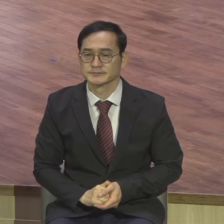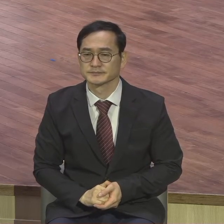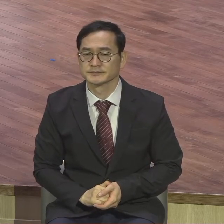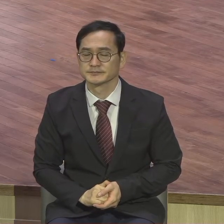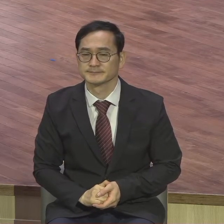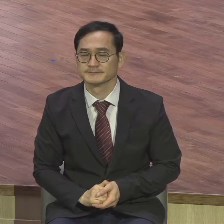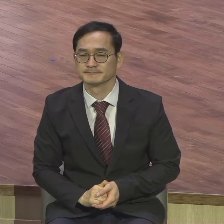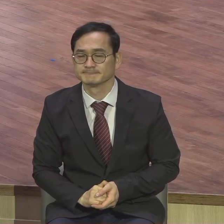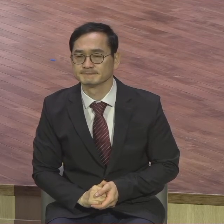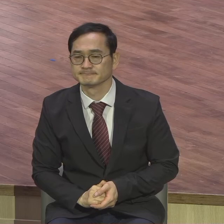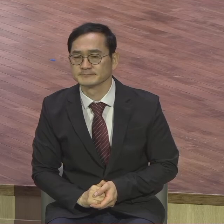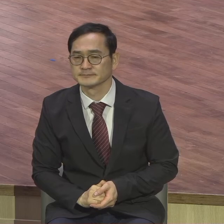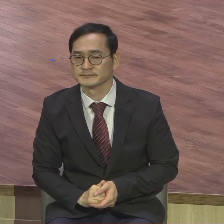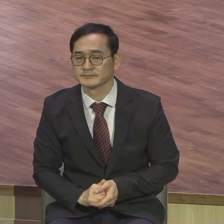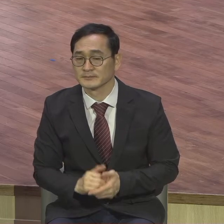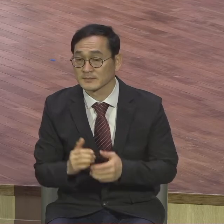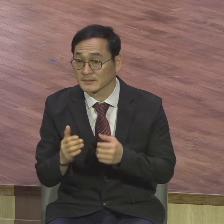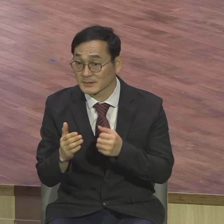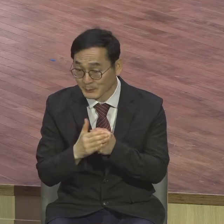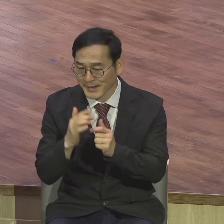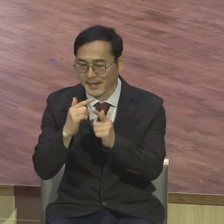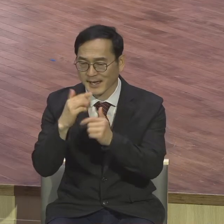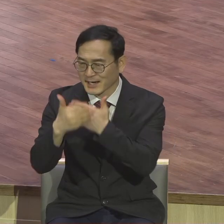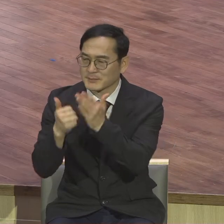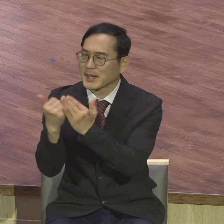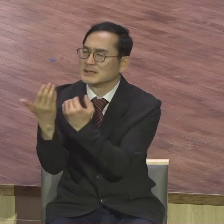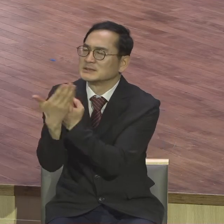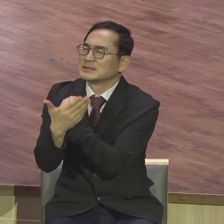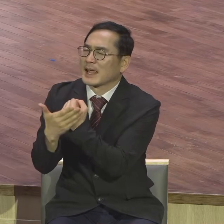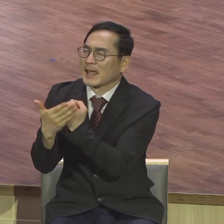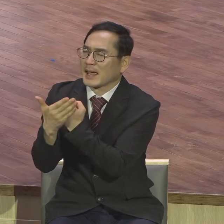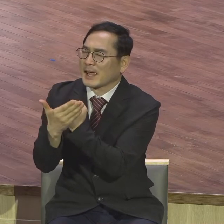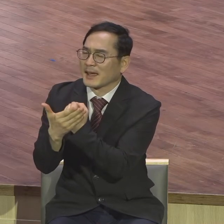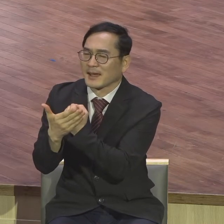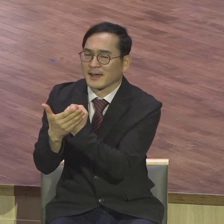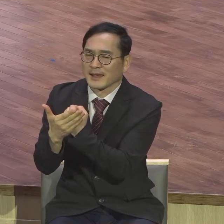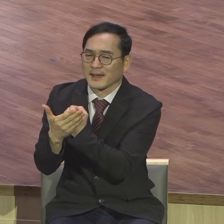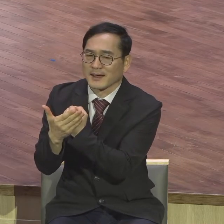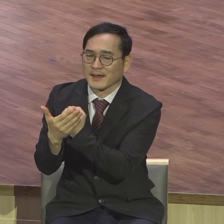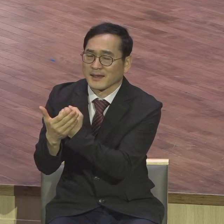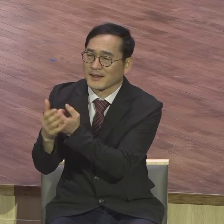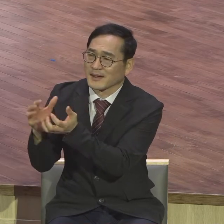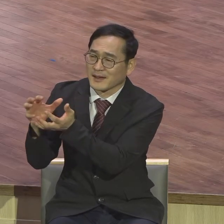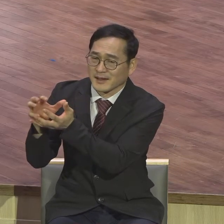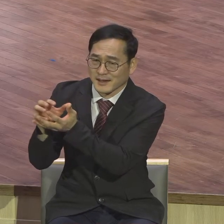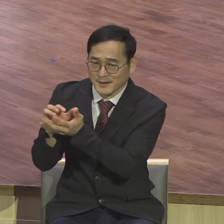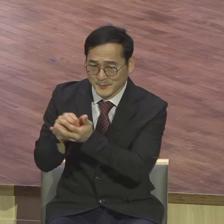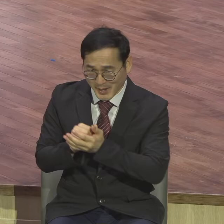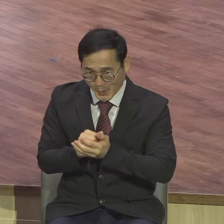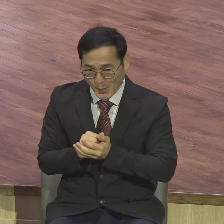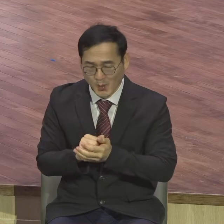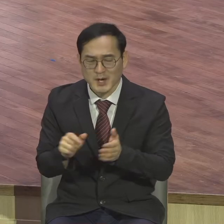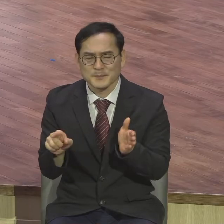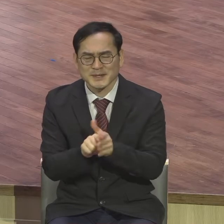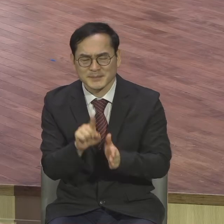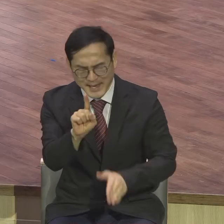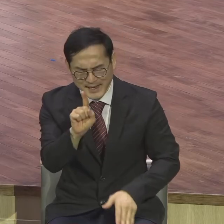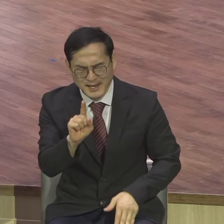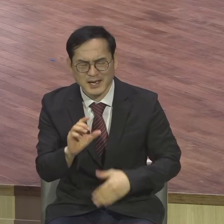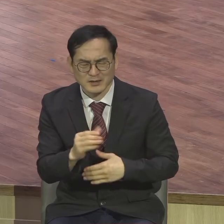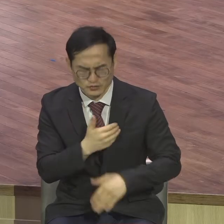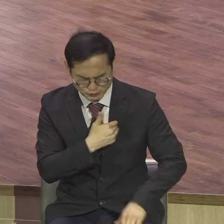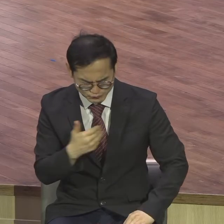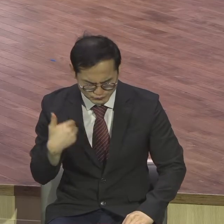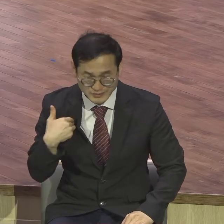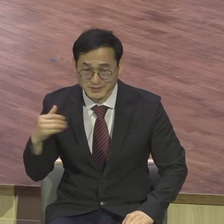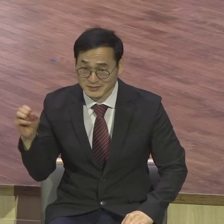그러면서 하나님의 은혜로 말미암아 믿음으로 의롭게 된다는 이 복음을 전한 바울을 집중